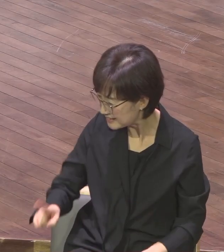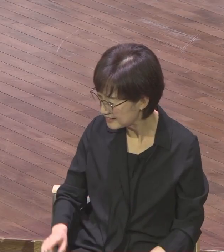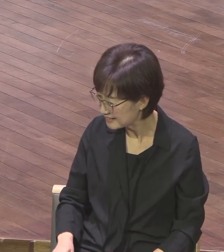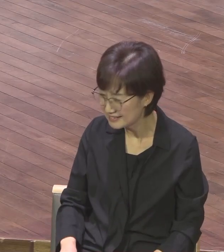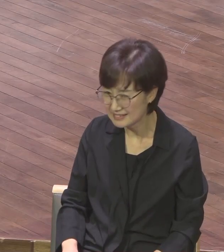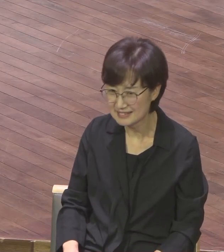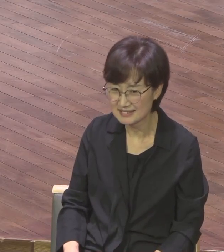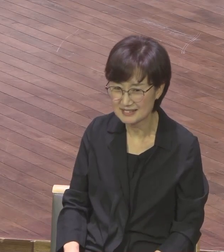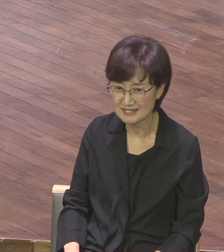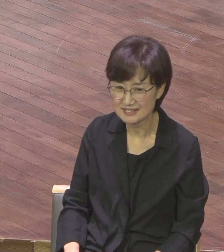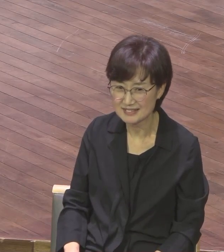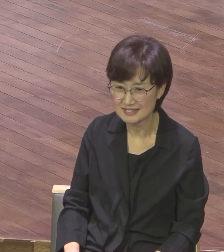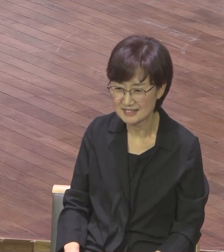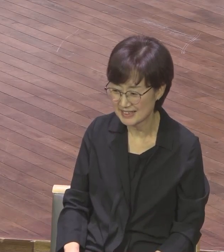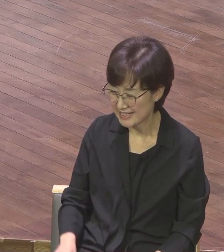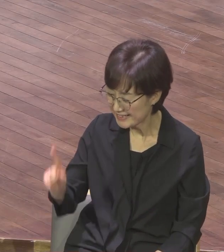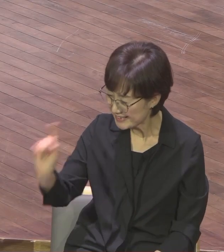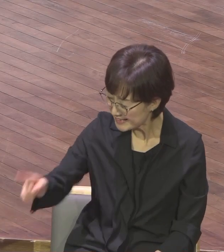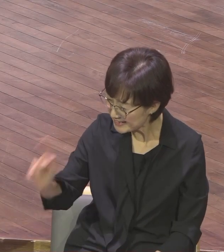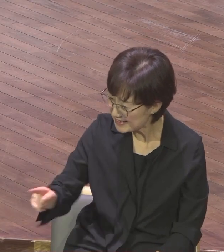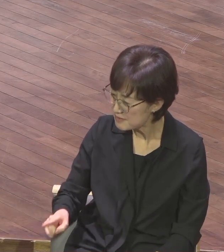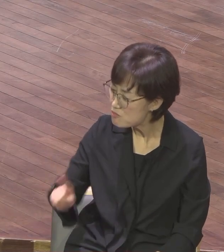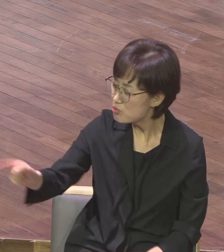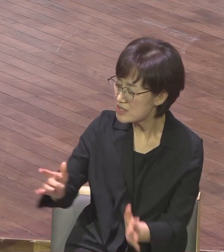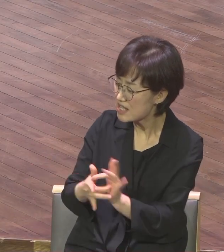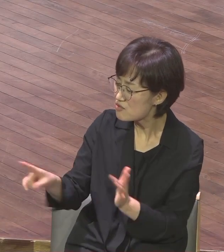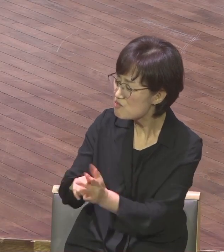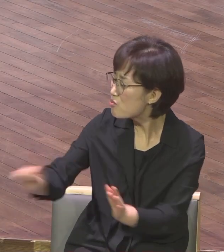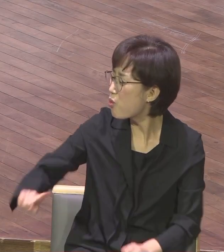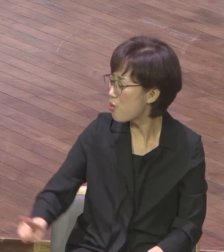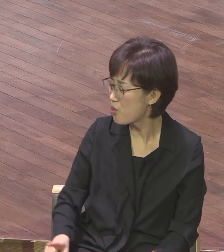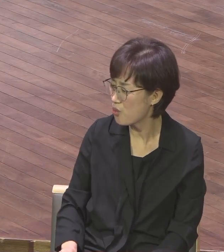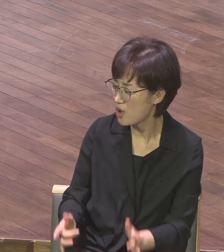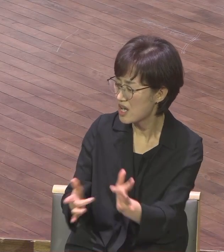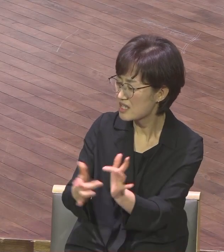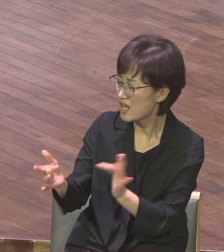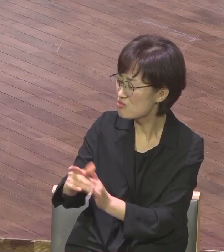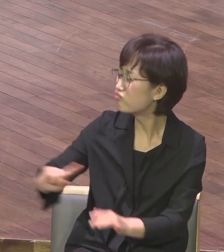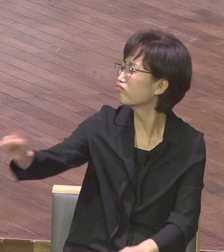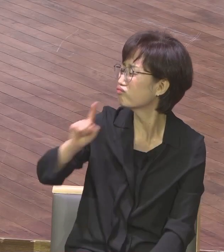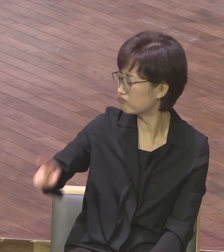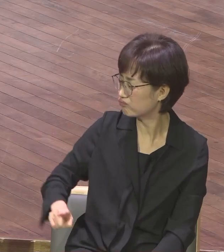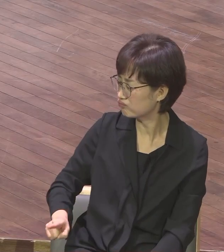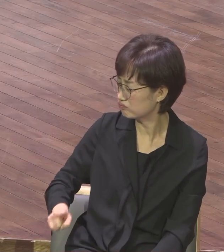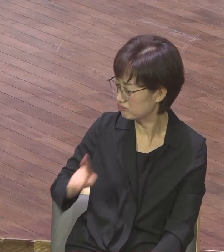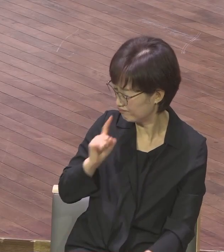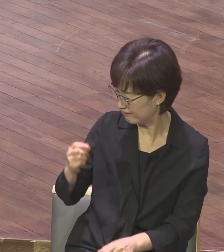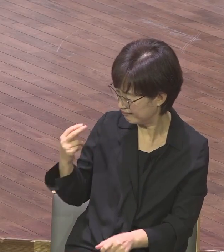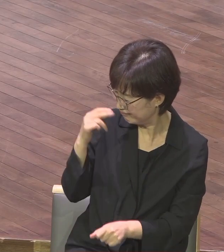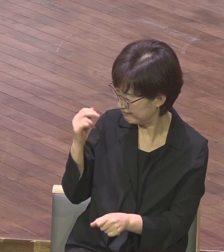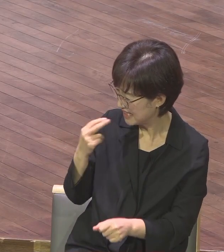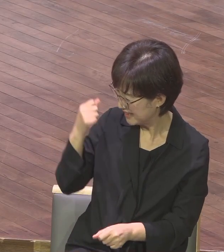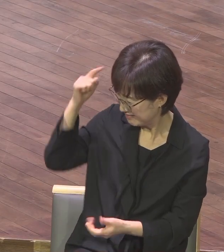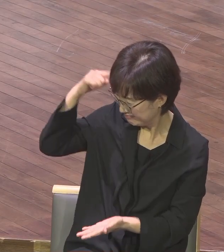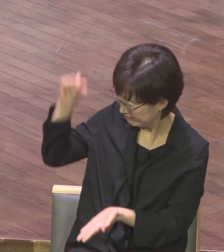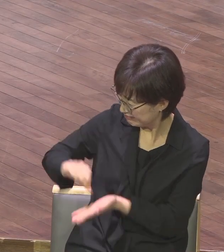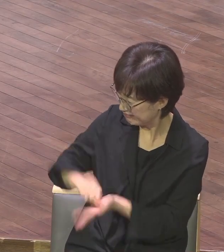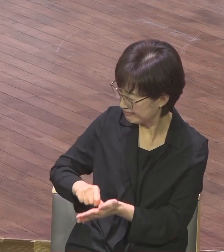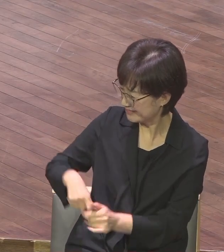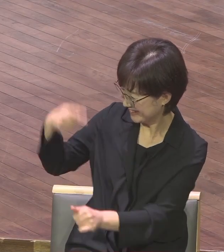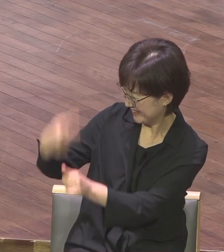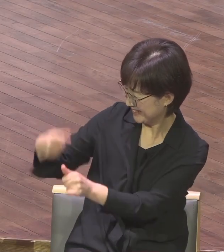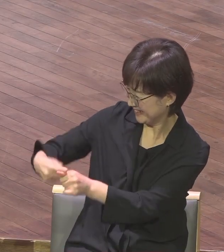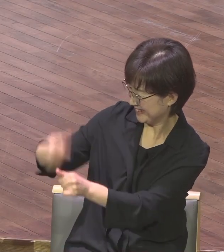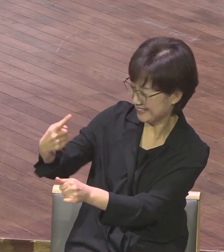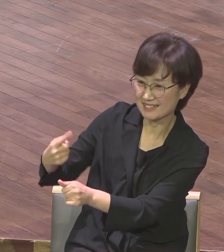그러면서 별 떡대가리 같은 소리 같아. 별 떡대 같은 소리를 한다고 그렇게 막 욕을